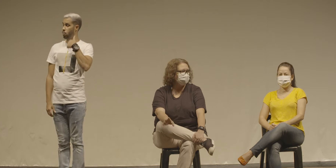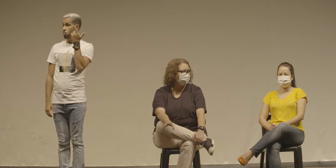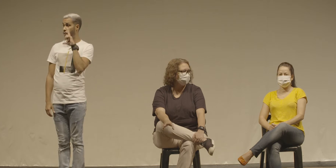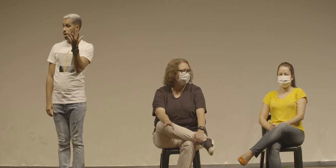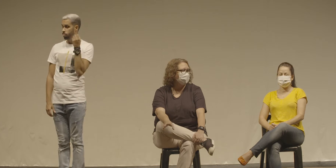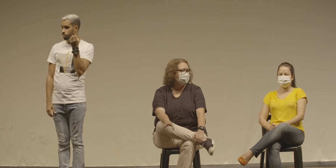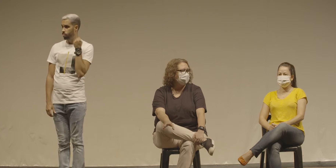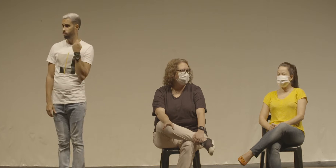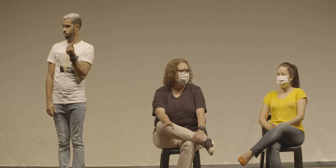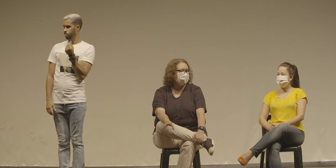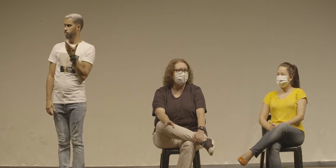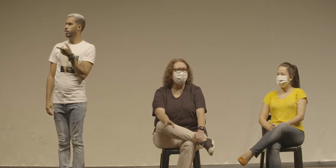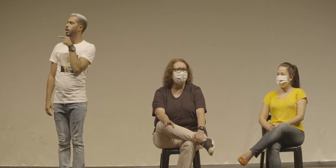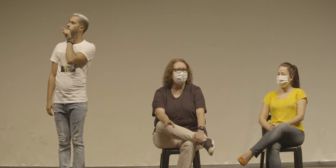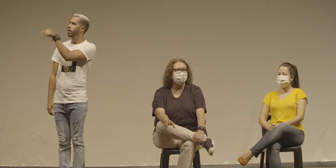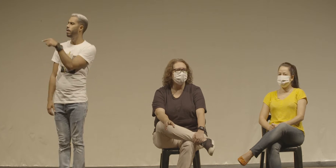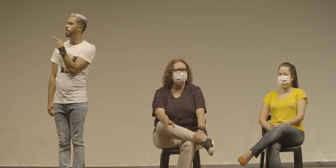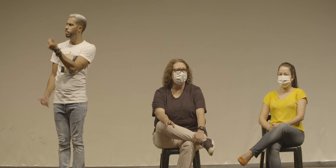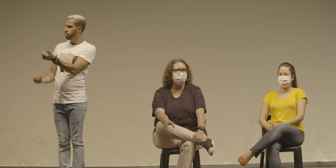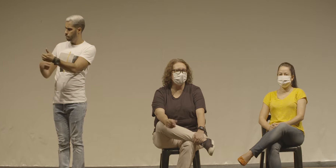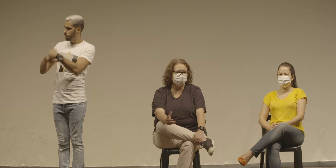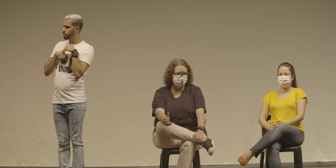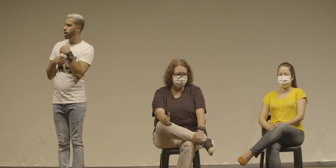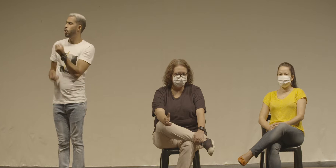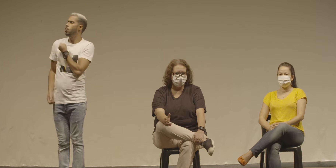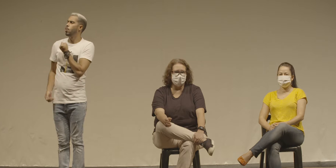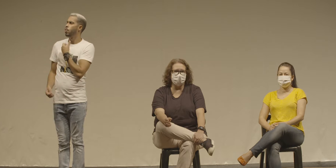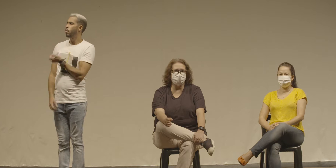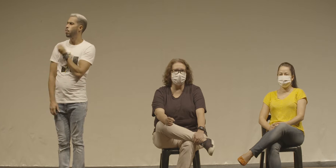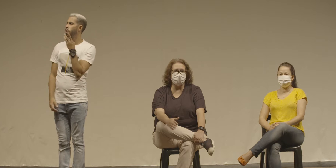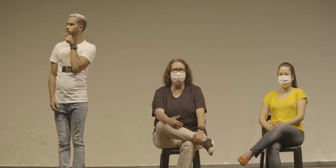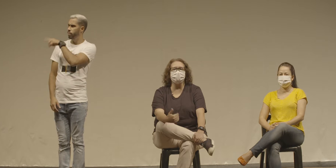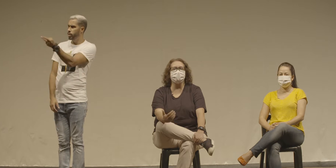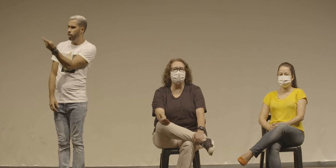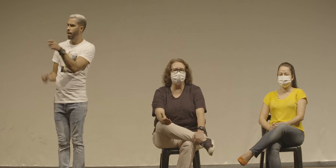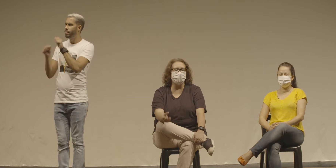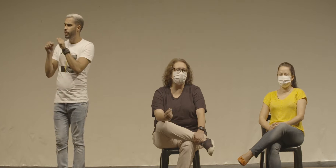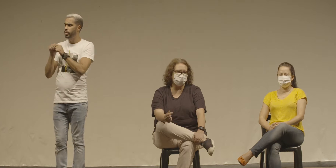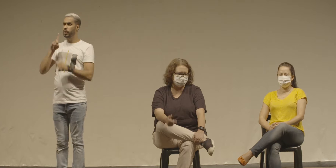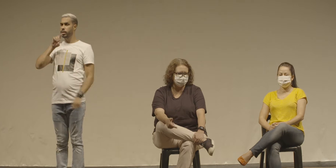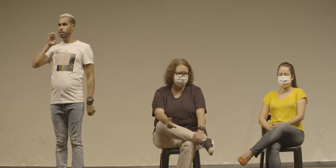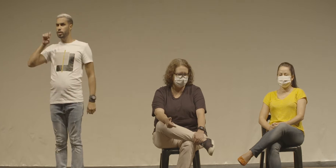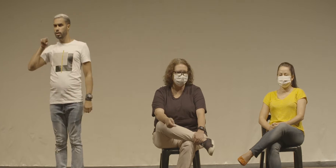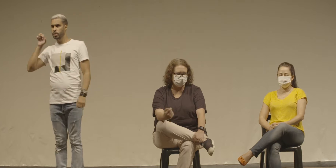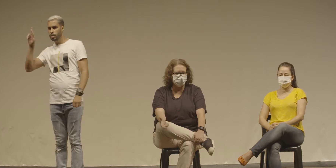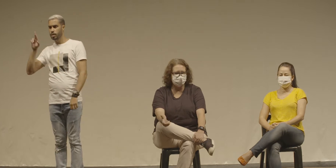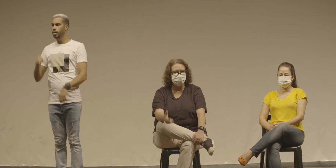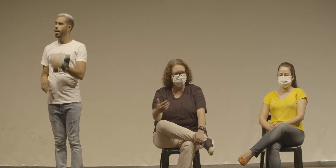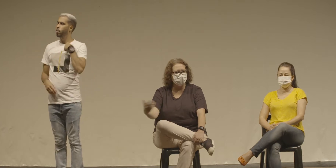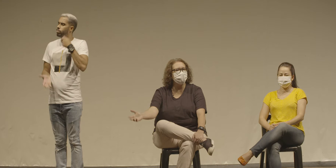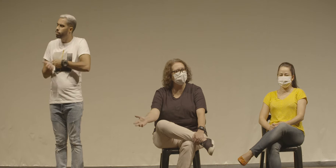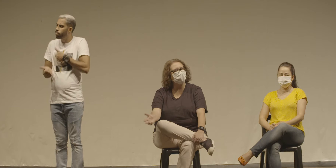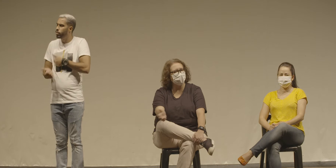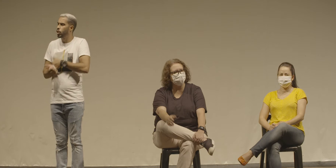para você e a Ellen fazerem um teaser para eu tentar levantar um aporte financeiro para